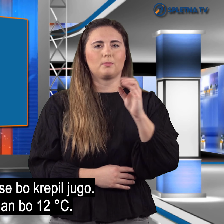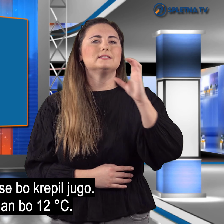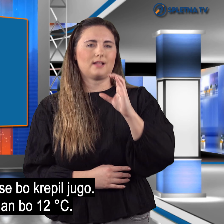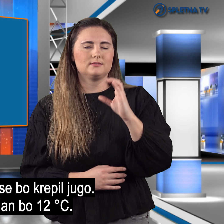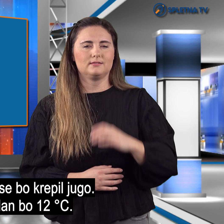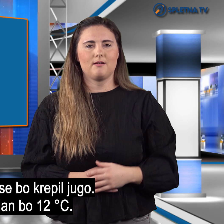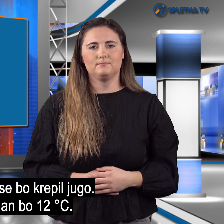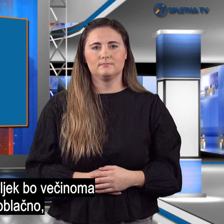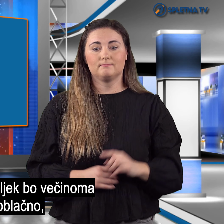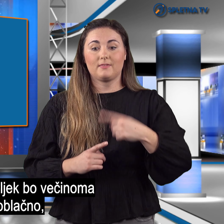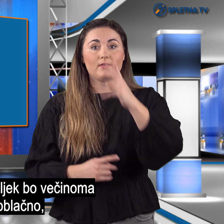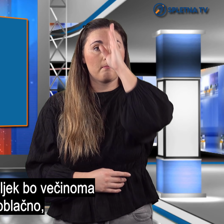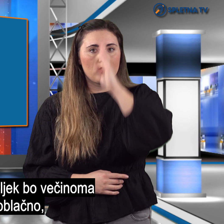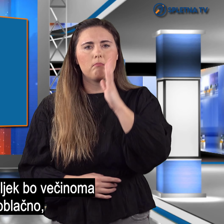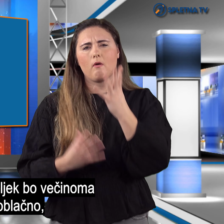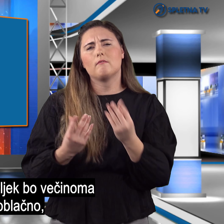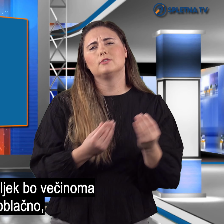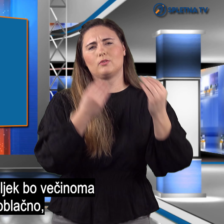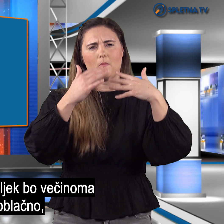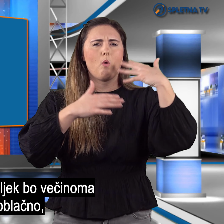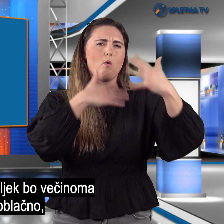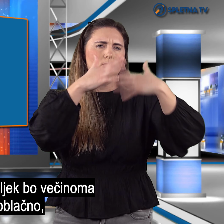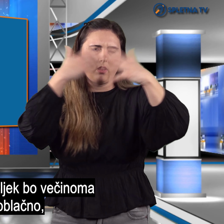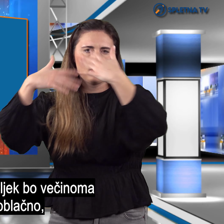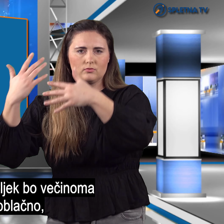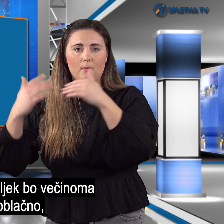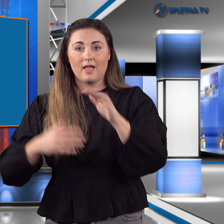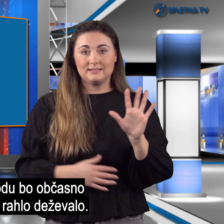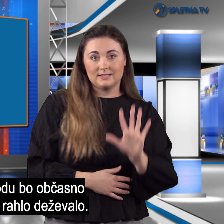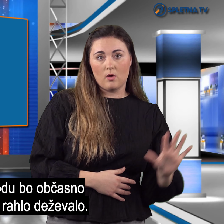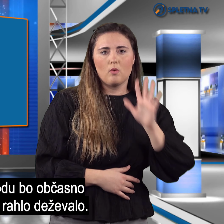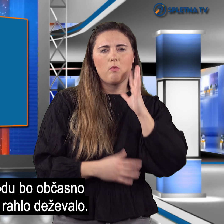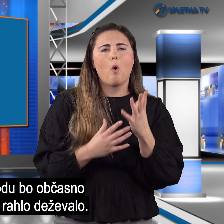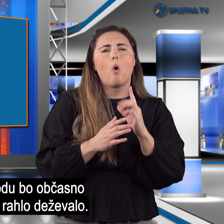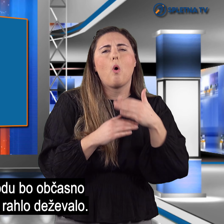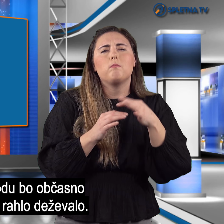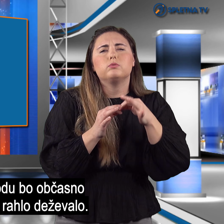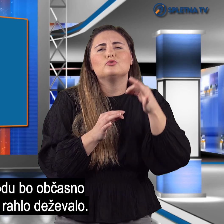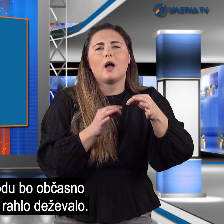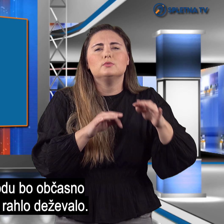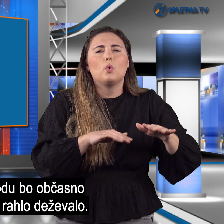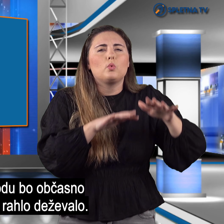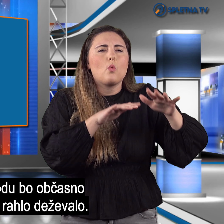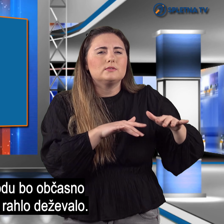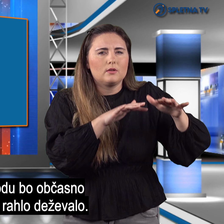stopinj. V ponedeljek bo večinoma oblačno, na zahodu bo občasno rosilo ali rahlo deževalo.